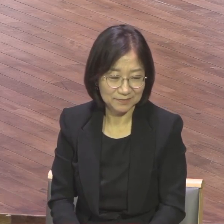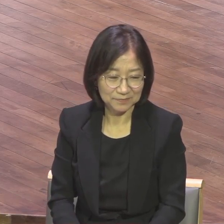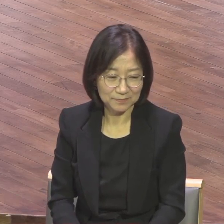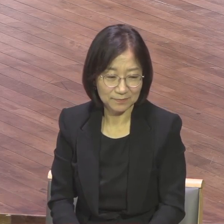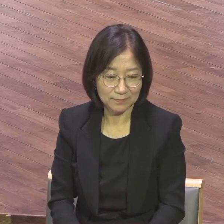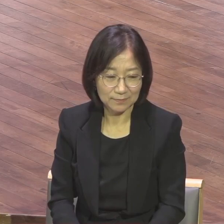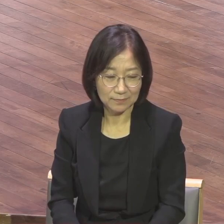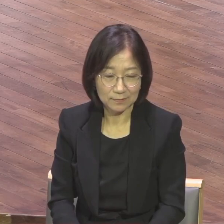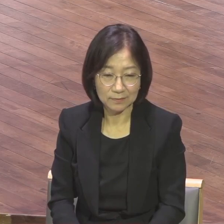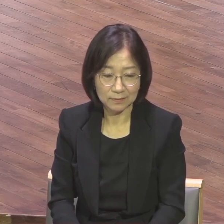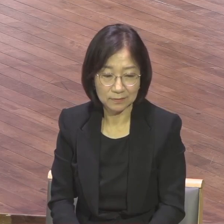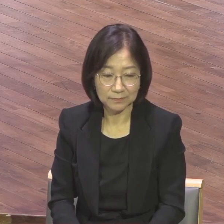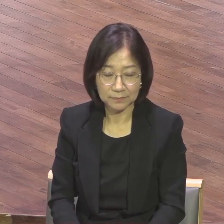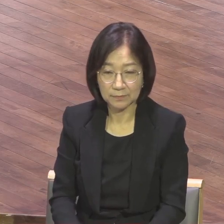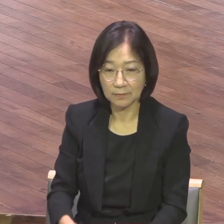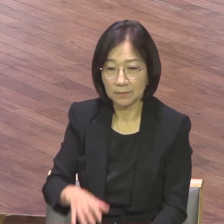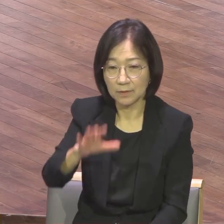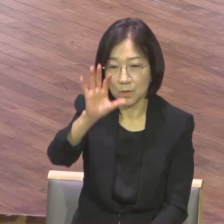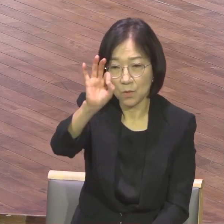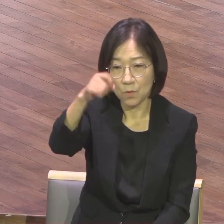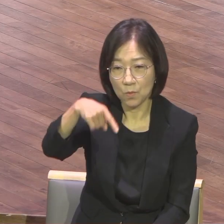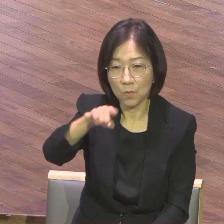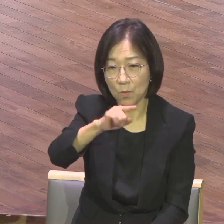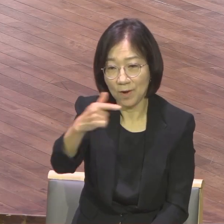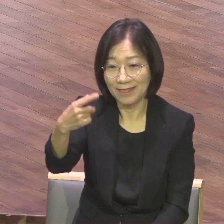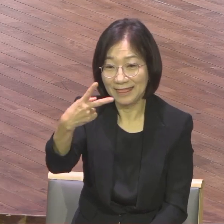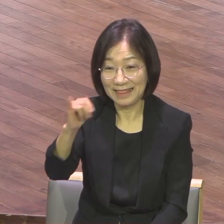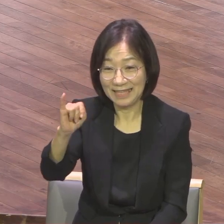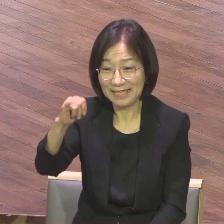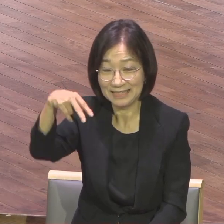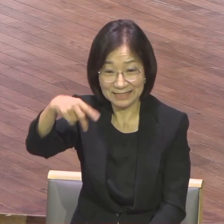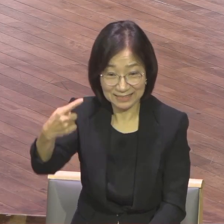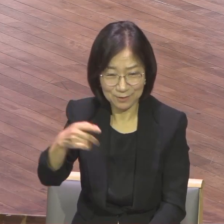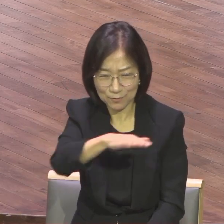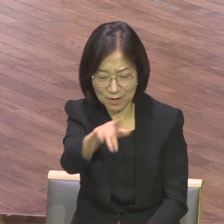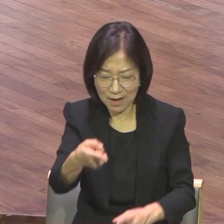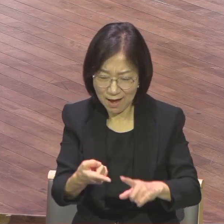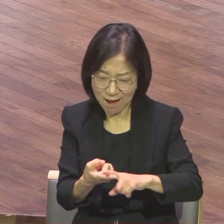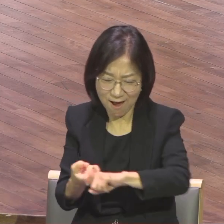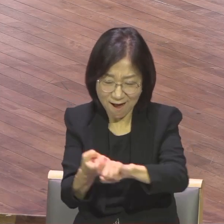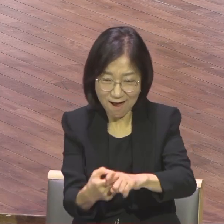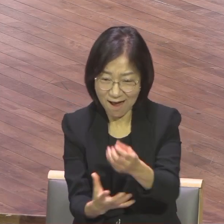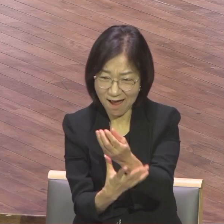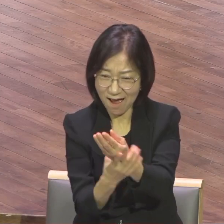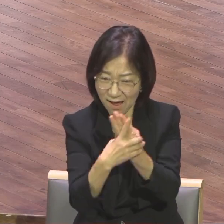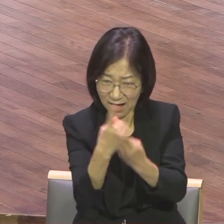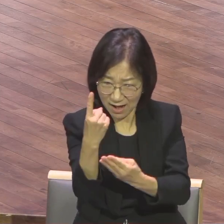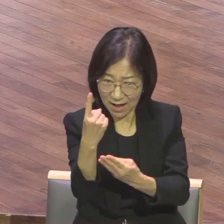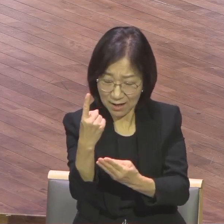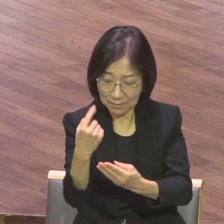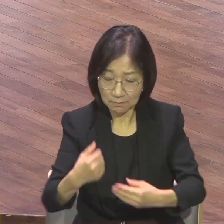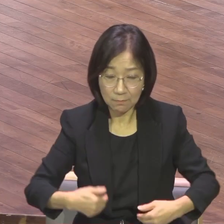원리스 된 그 힘 가지고 왜 원리스 주장합니까? 왜 원리스 우리 하나 되자 왜 하나 돼야 됩니까? 목적이